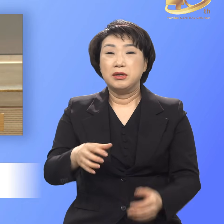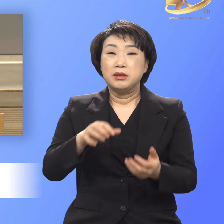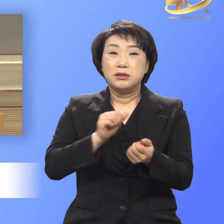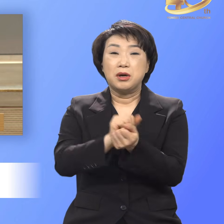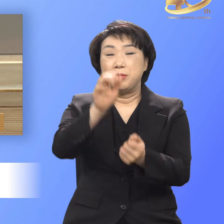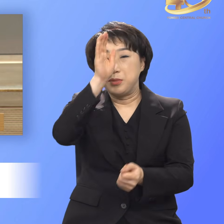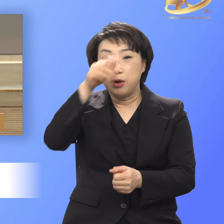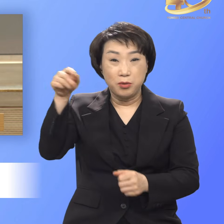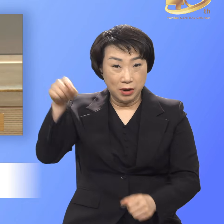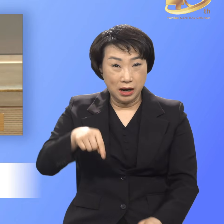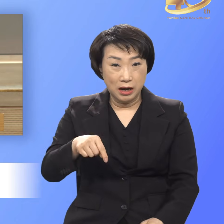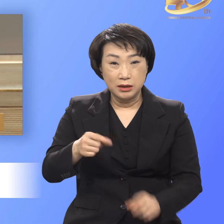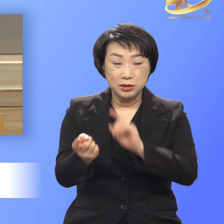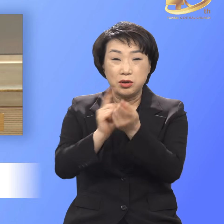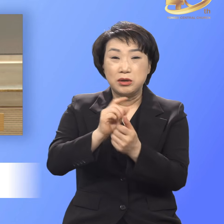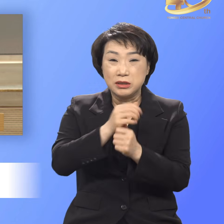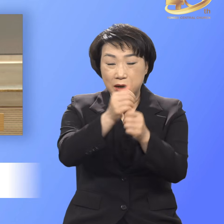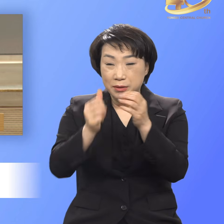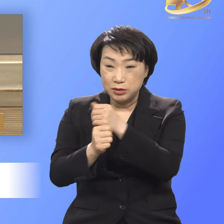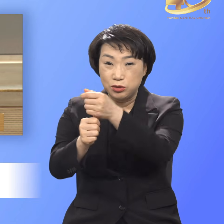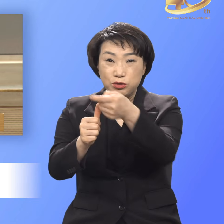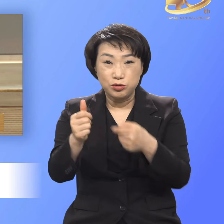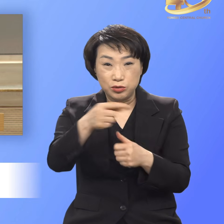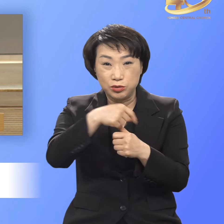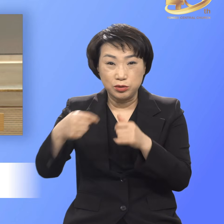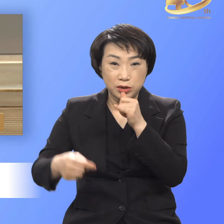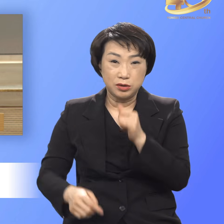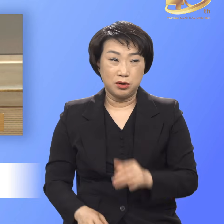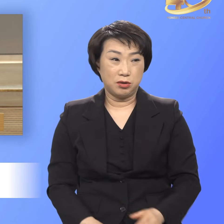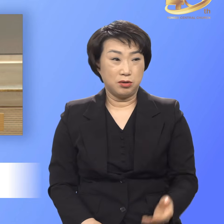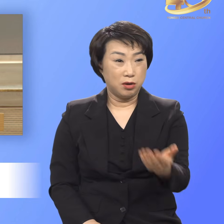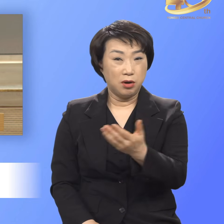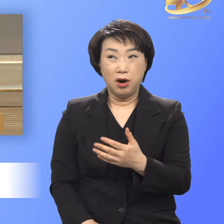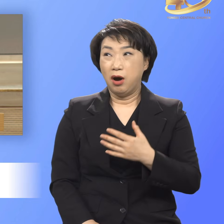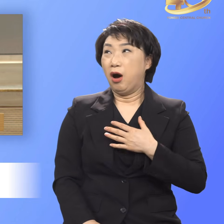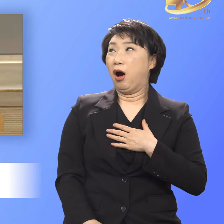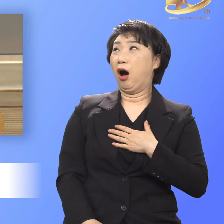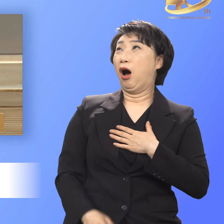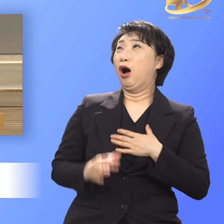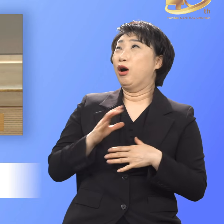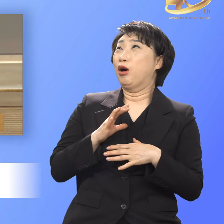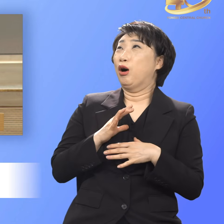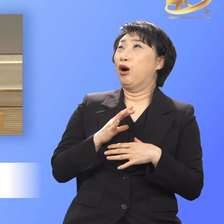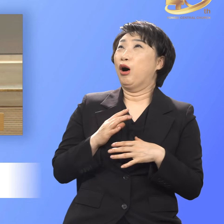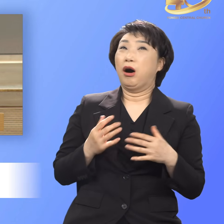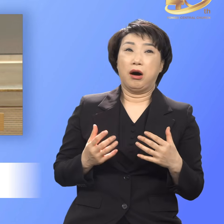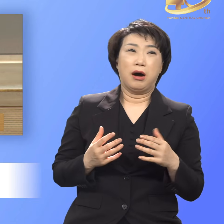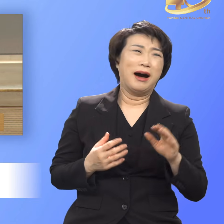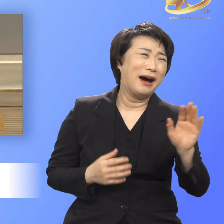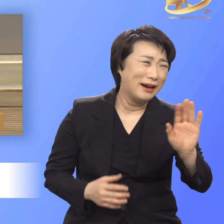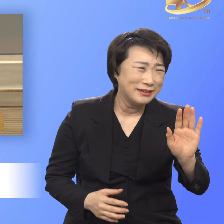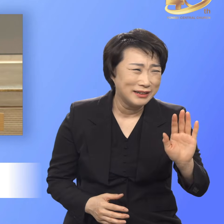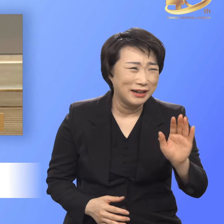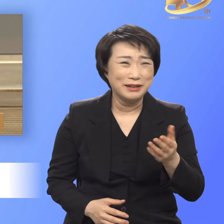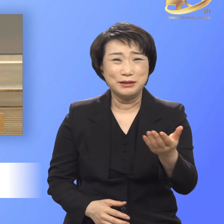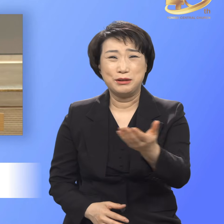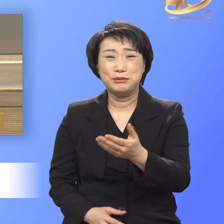운욕도 온대, 서로 잡아주고 죽인대. 두려워서 어떻게 해요? 그게